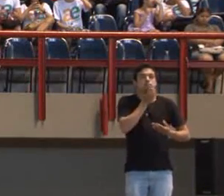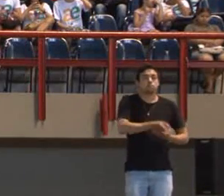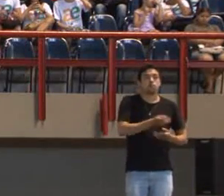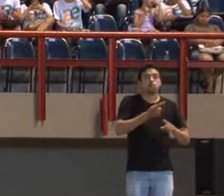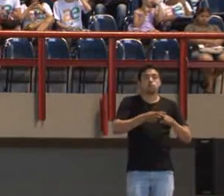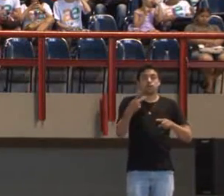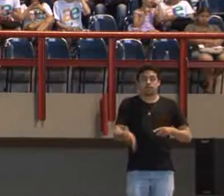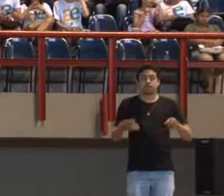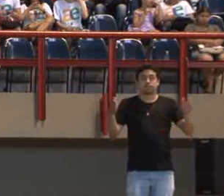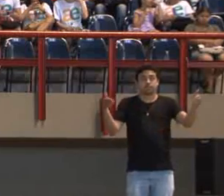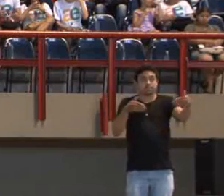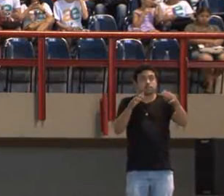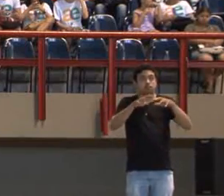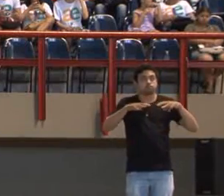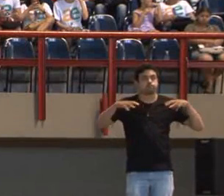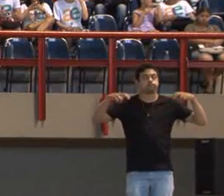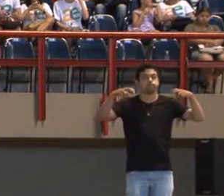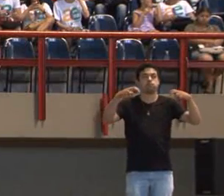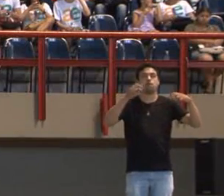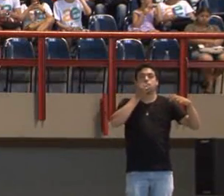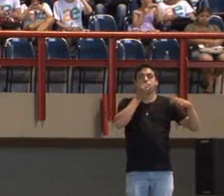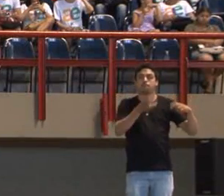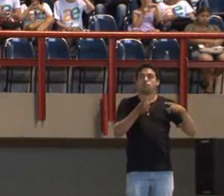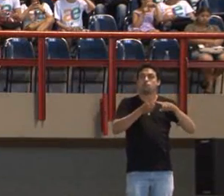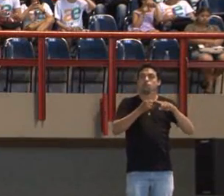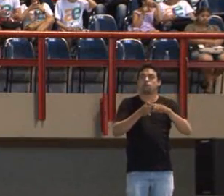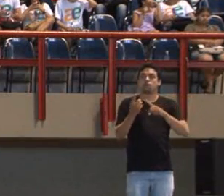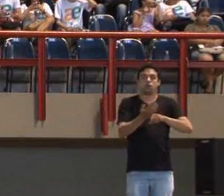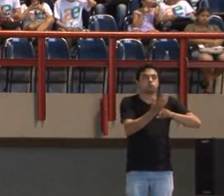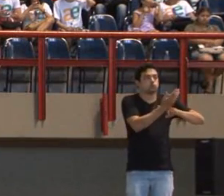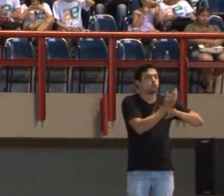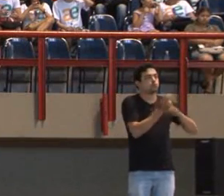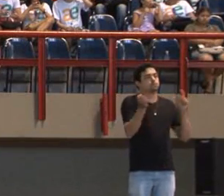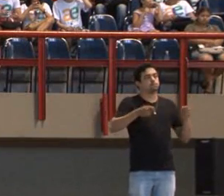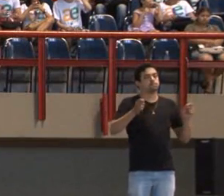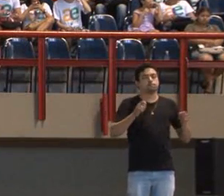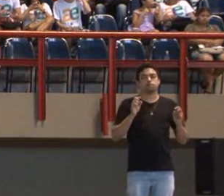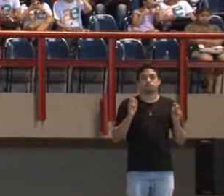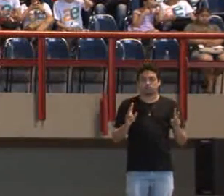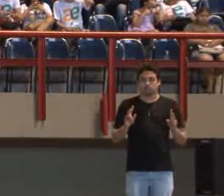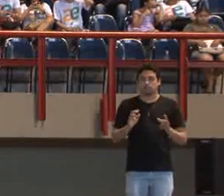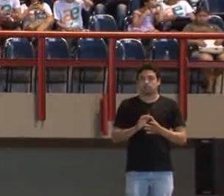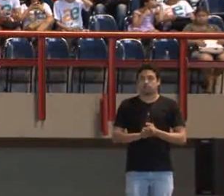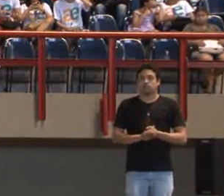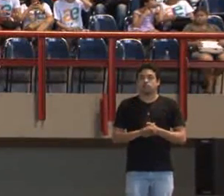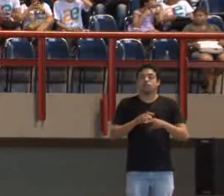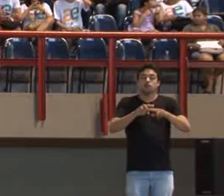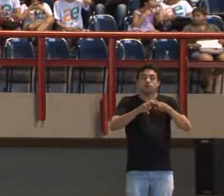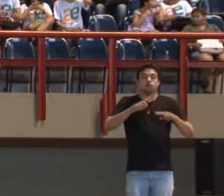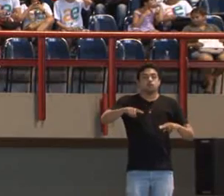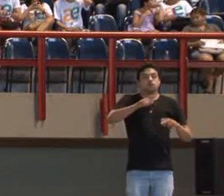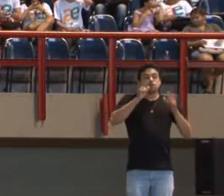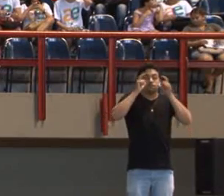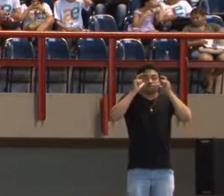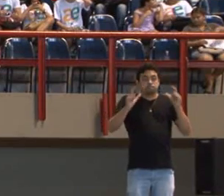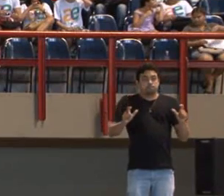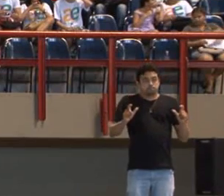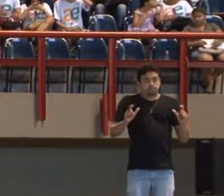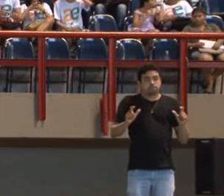aula sensacional. Gente para pedir ajuda que não vai faltar. Então, presta atenção que eu vou te